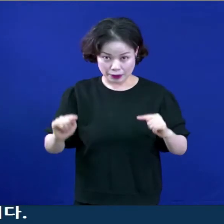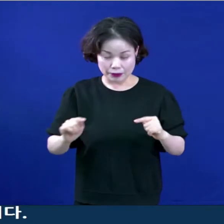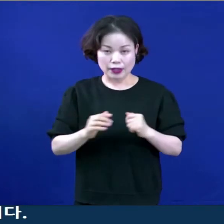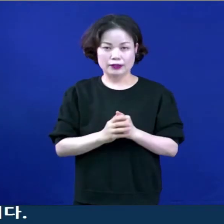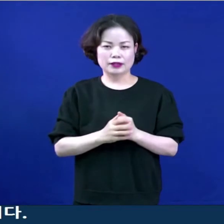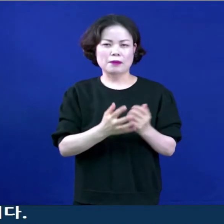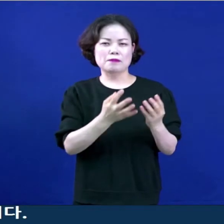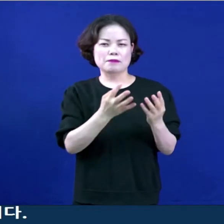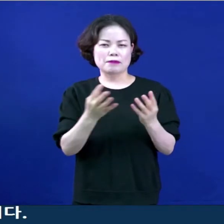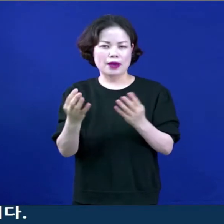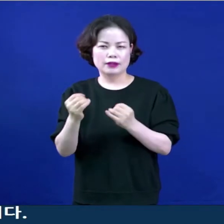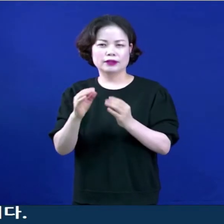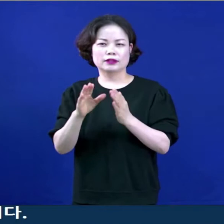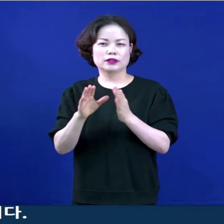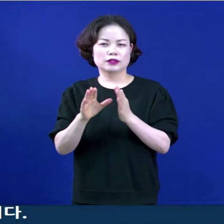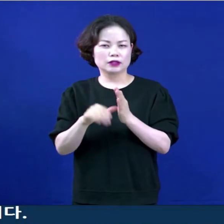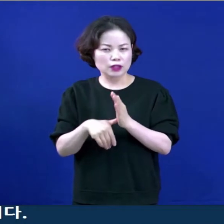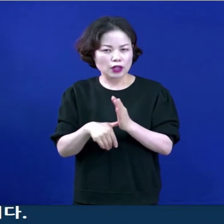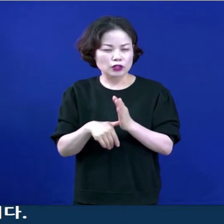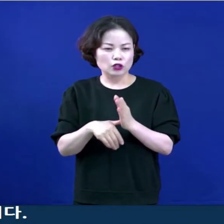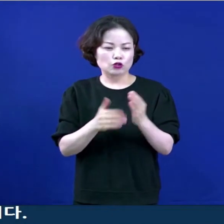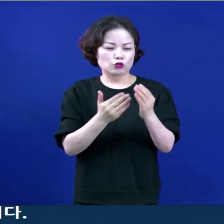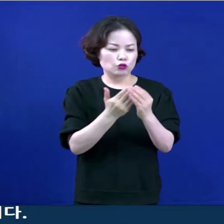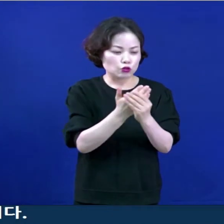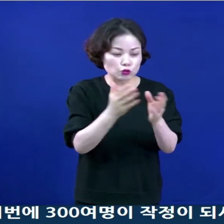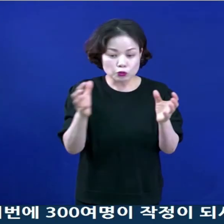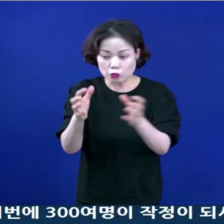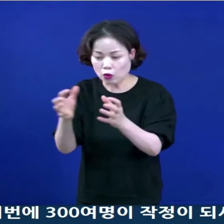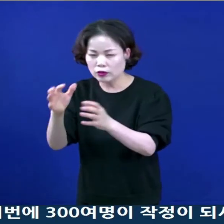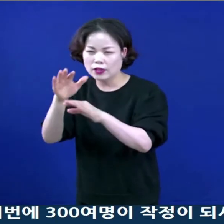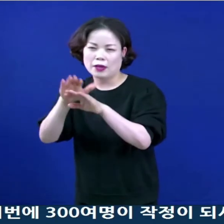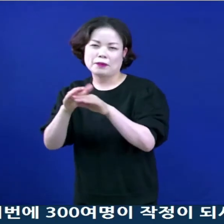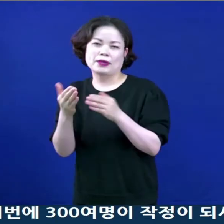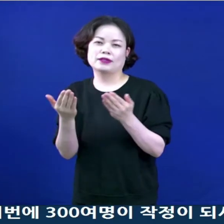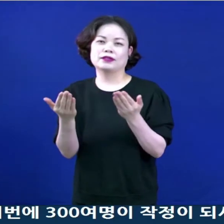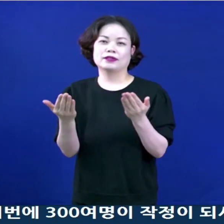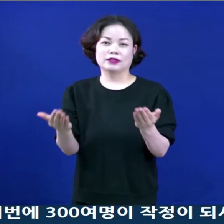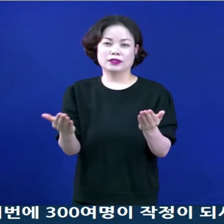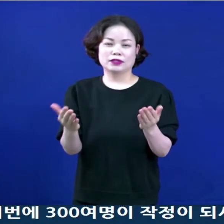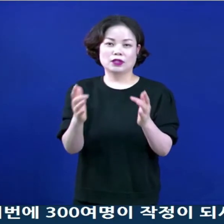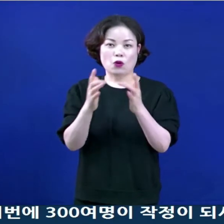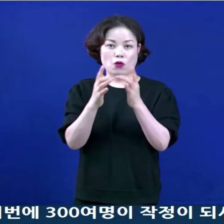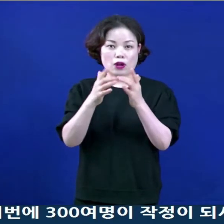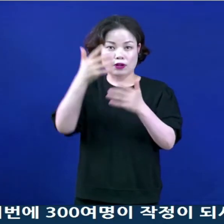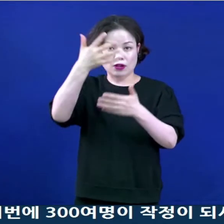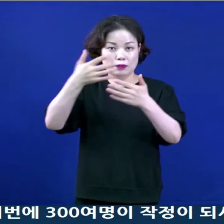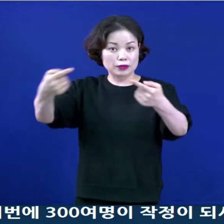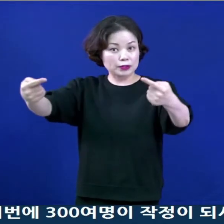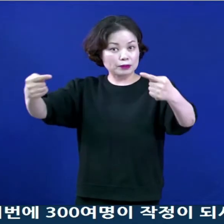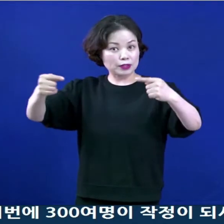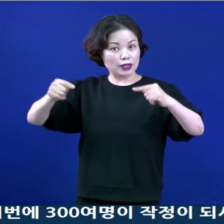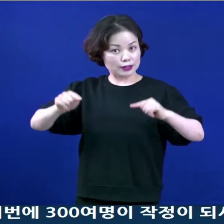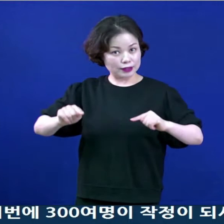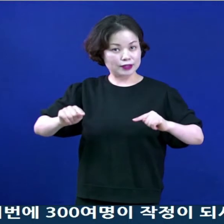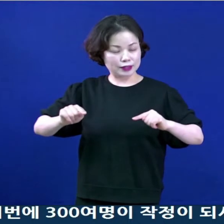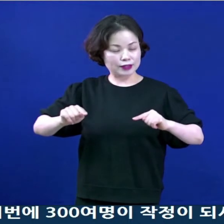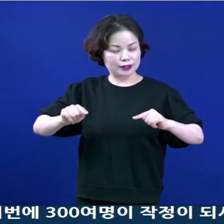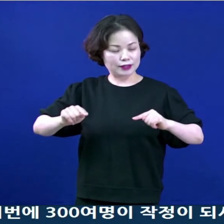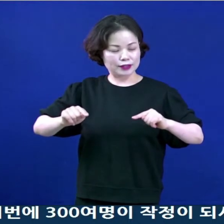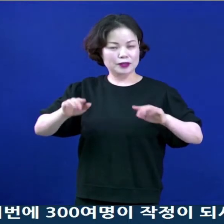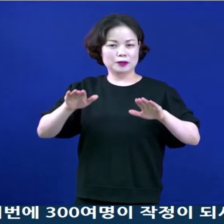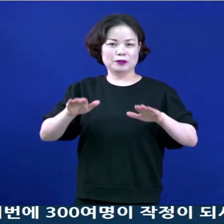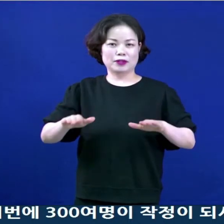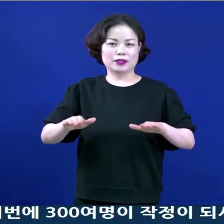참여하시겠지만 많은 경우에는 순이 모여서 한 자리에서 예배를 드리면서 온라인으로 참여하는 모습도 우리가